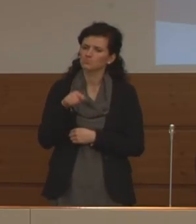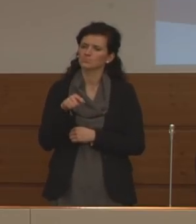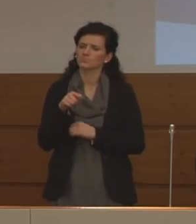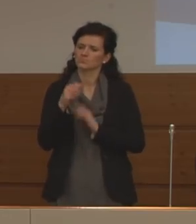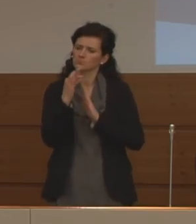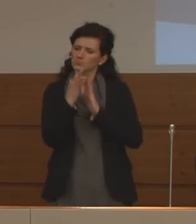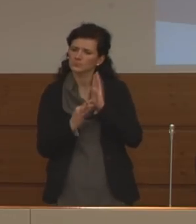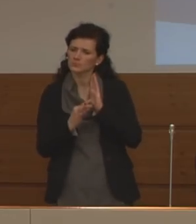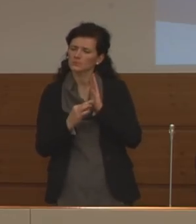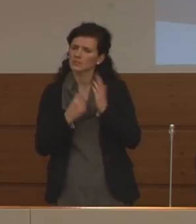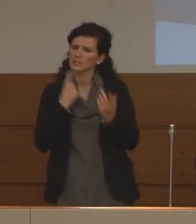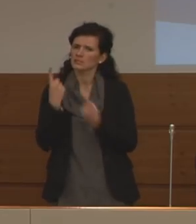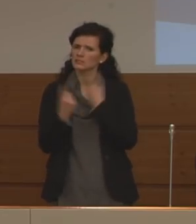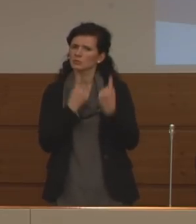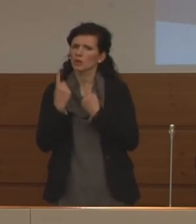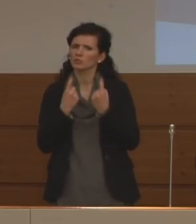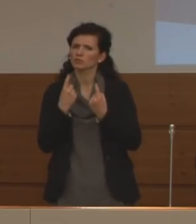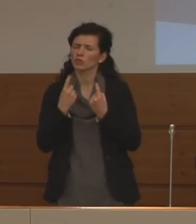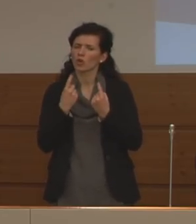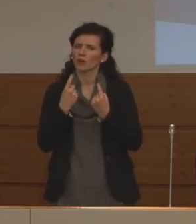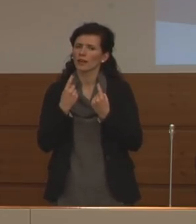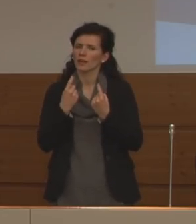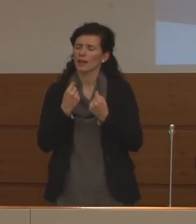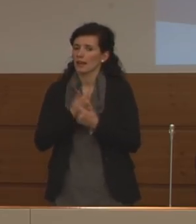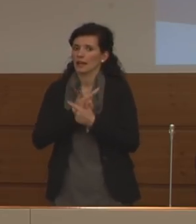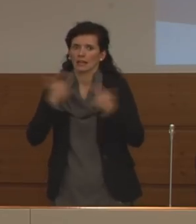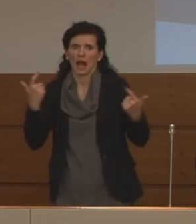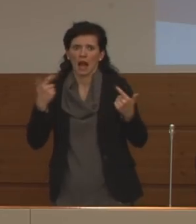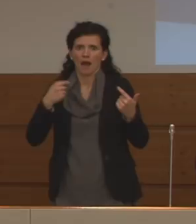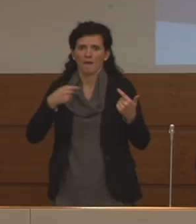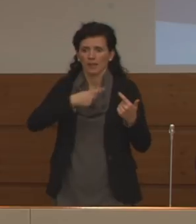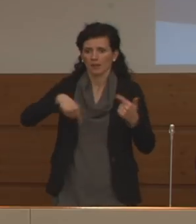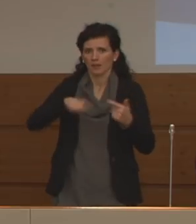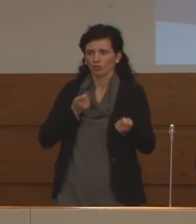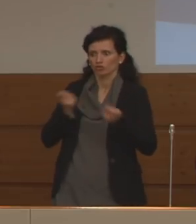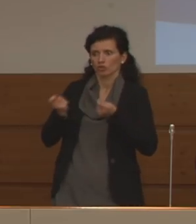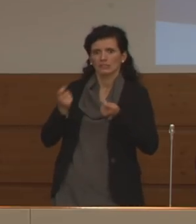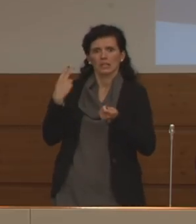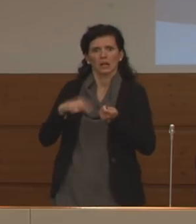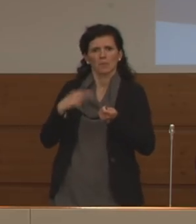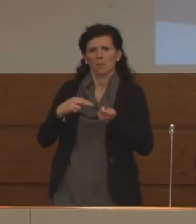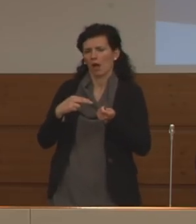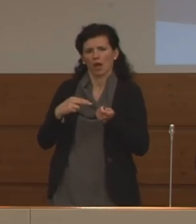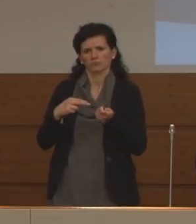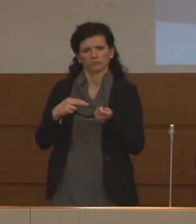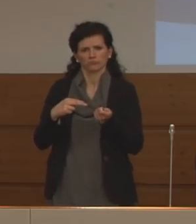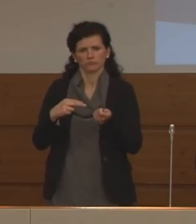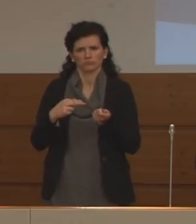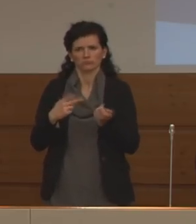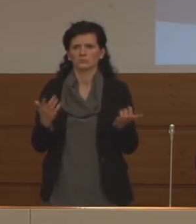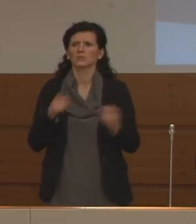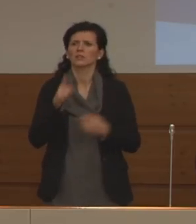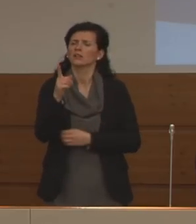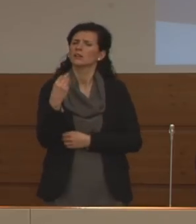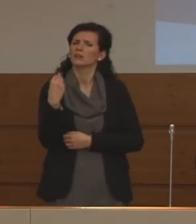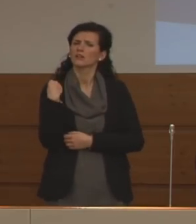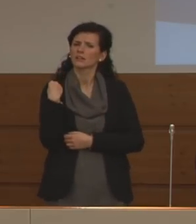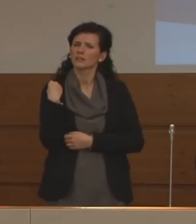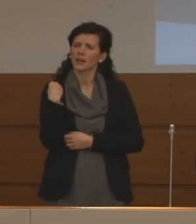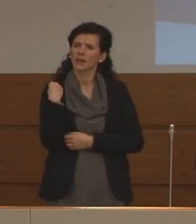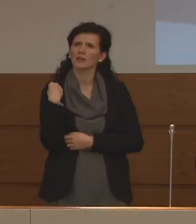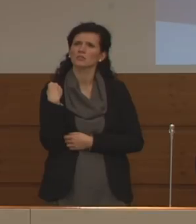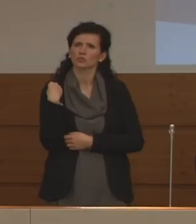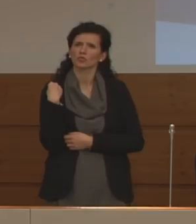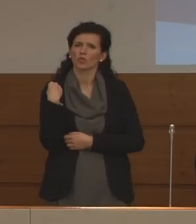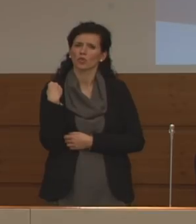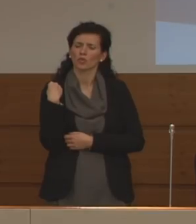scappando di controllo però quanto lei prima mi chiedeva sostanzialmente